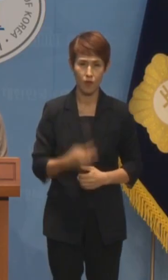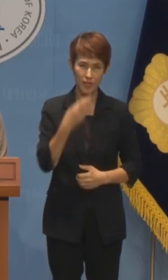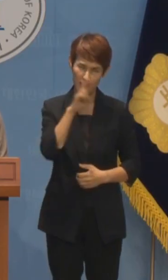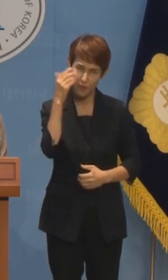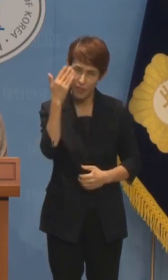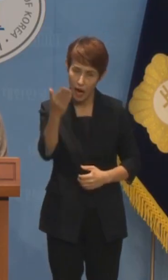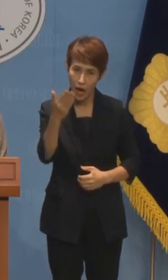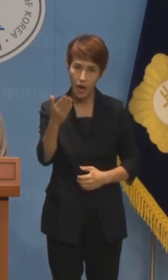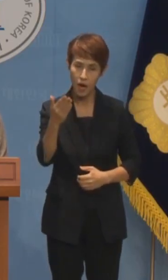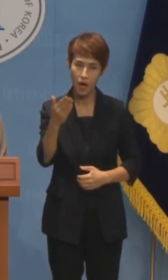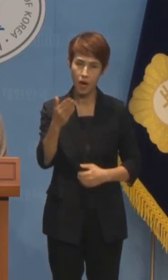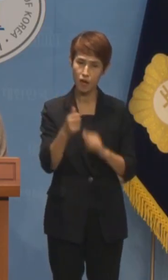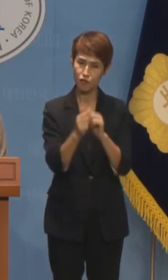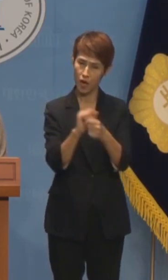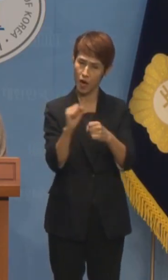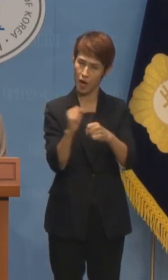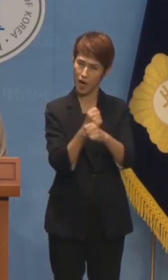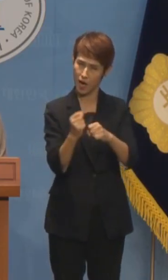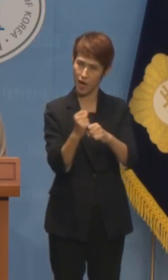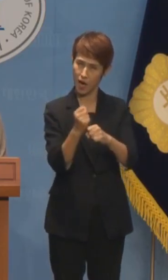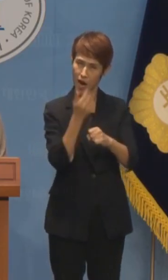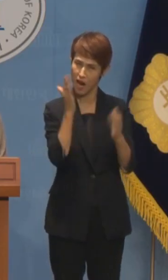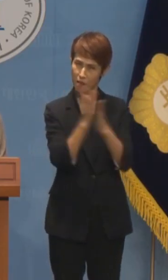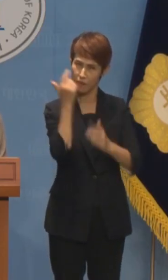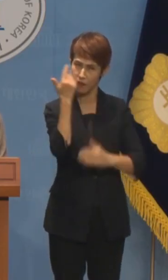베프입니까? 아니면 주가 조작 공범입니까?